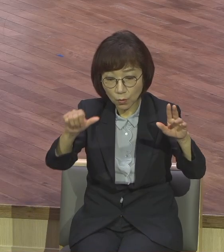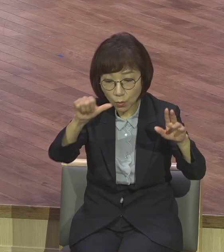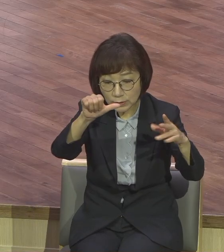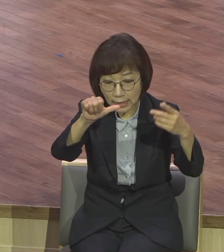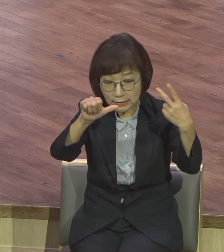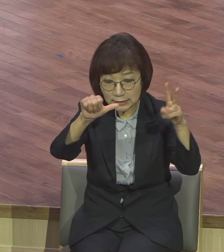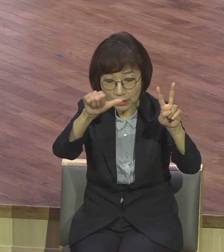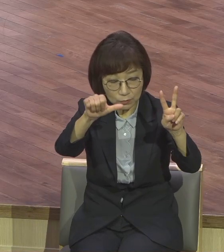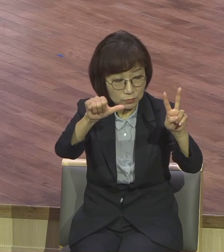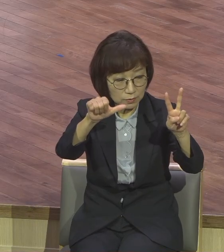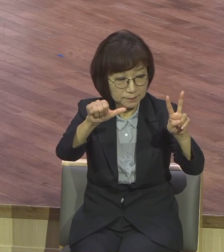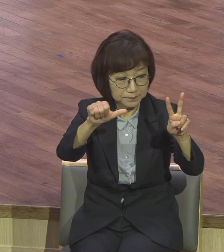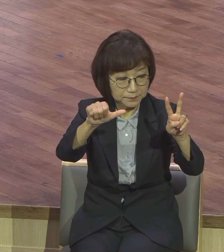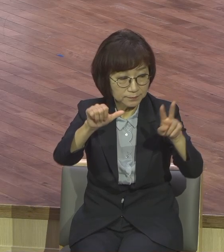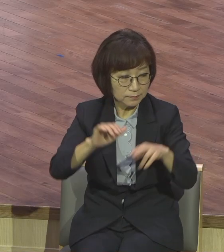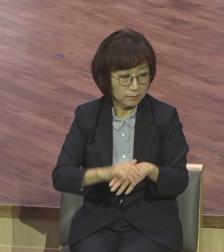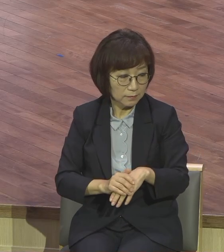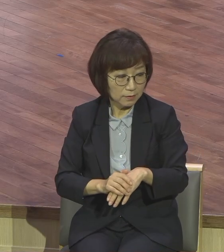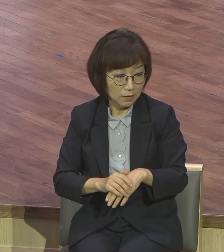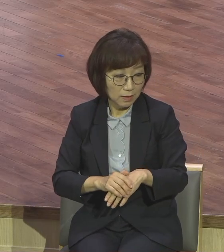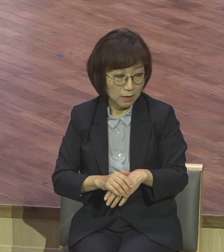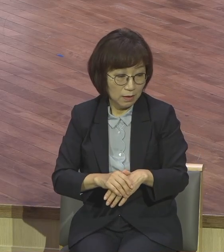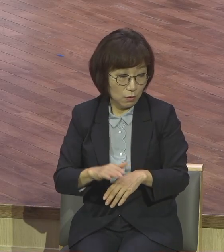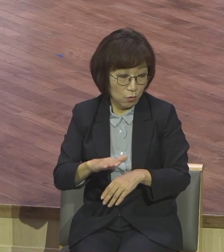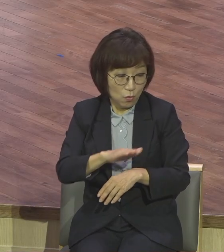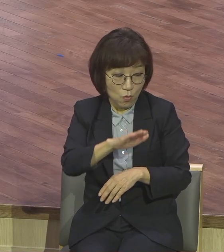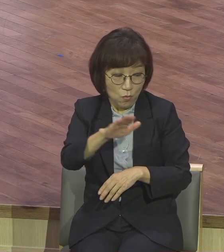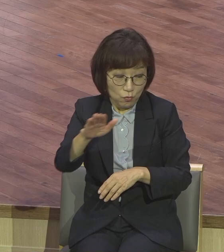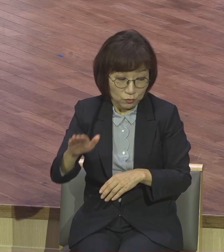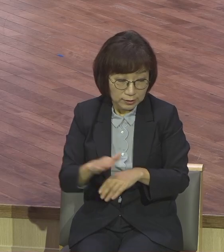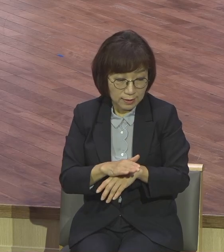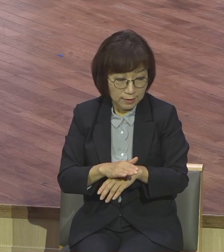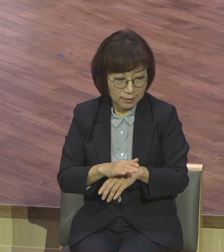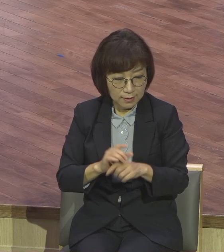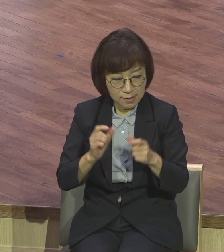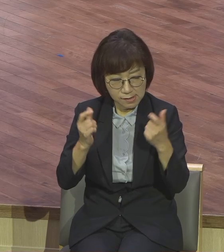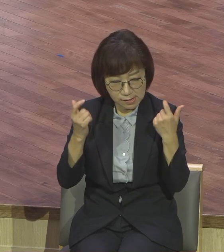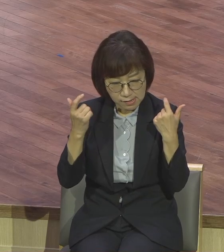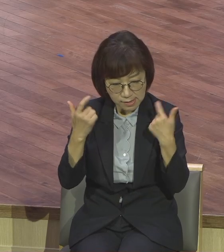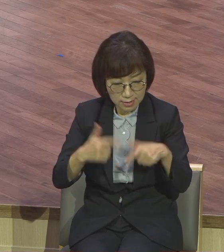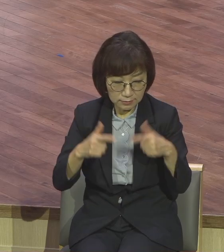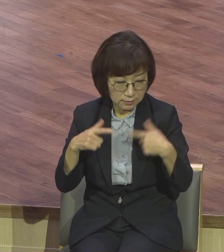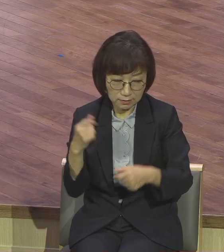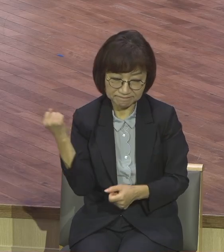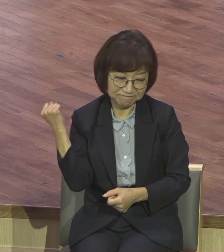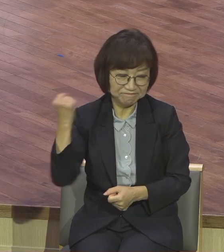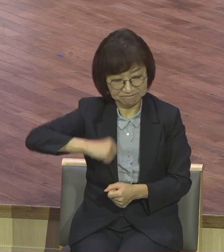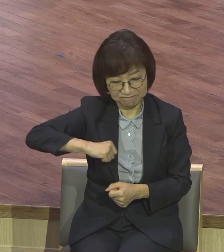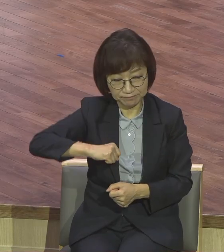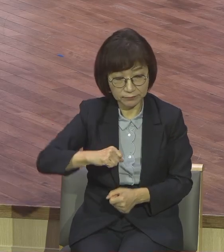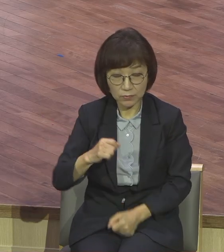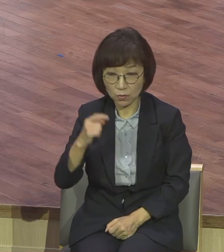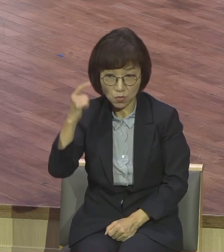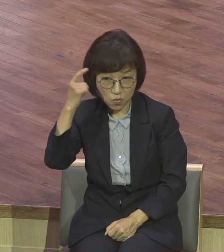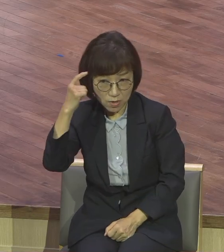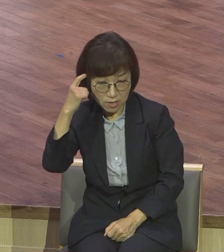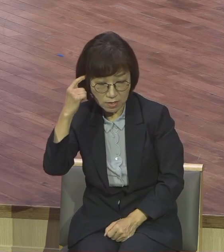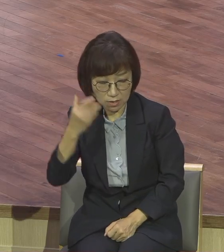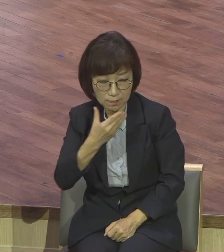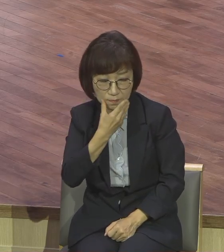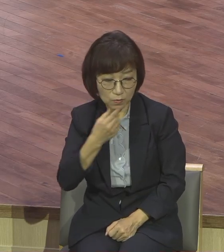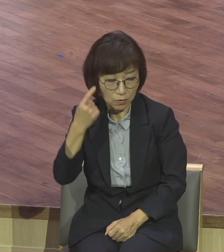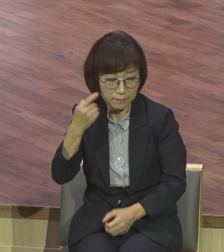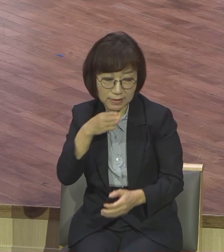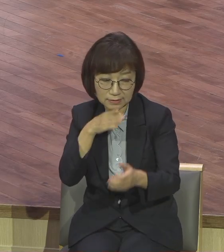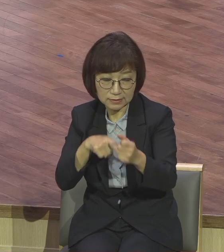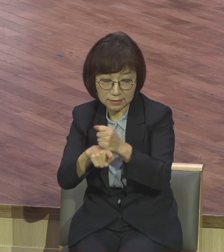바울이 이렇게 강조합니다. 그들에게 우리가 한시도 복종하지 아니하였으니 이는 복음의 진리가